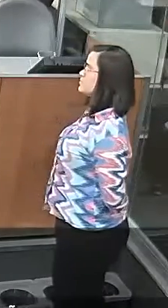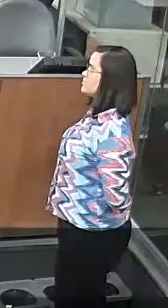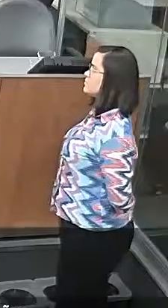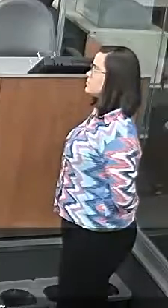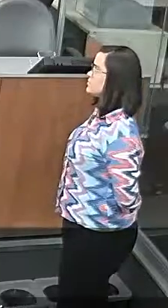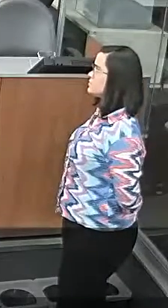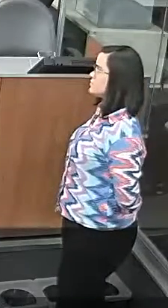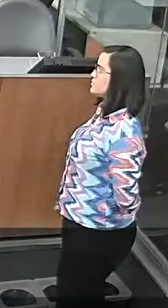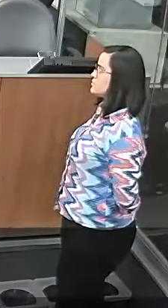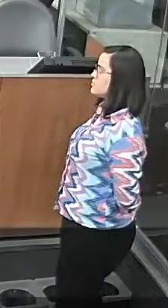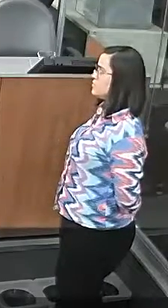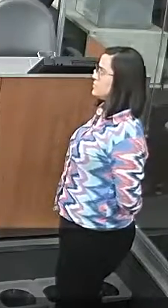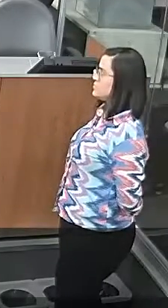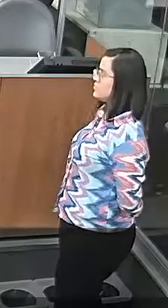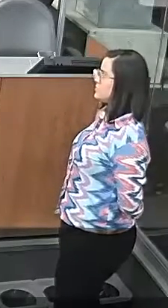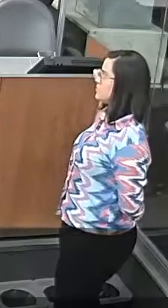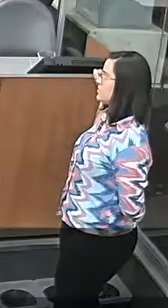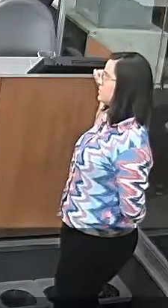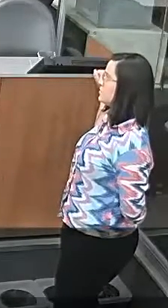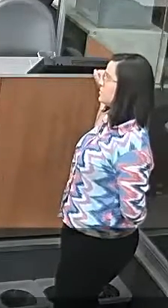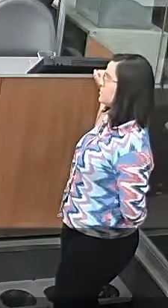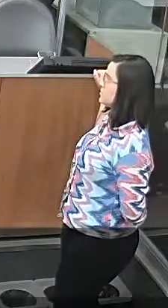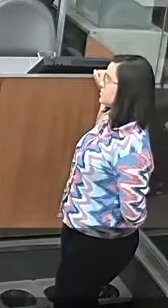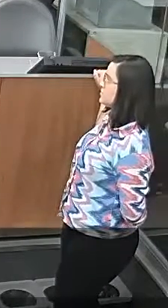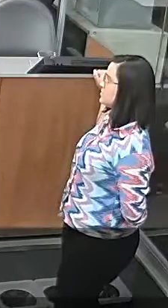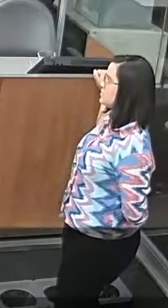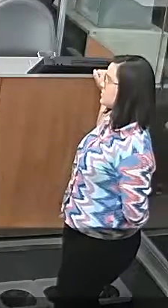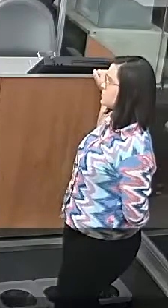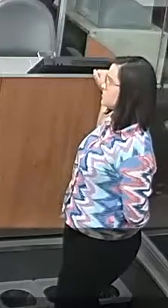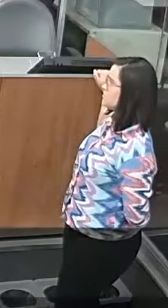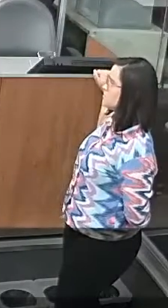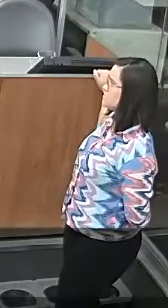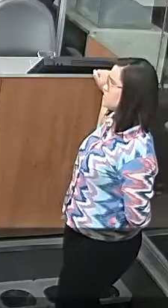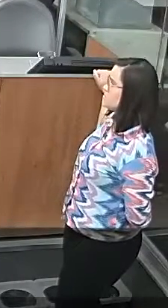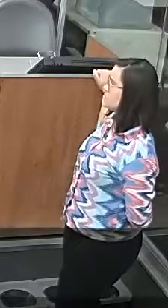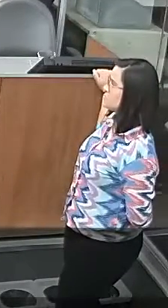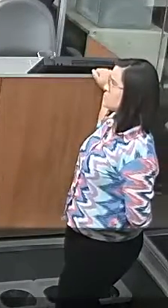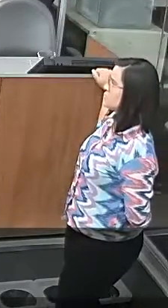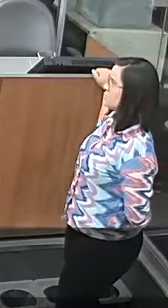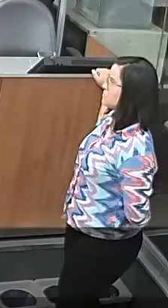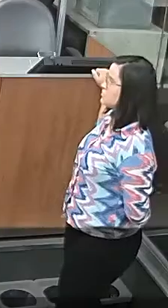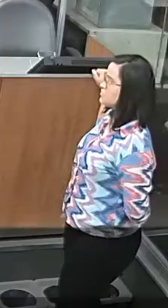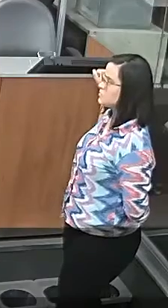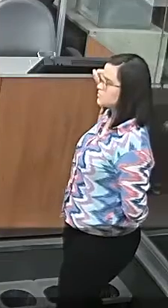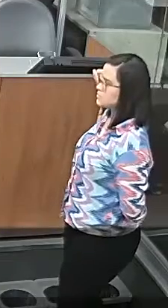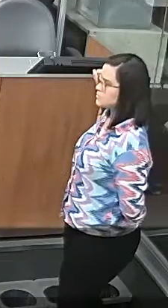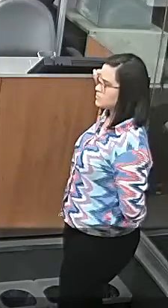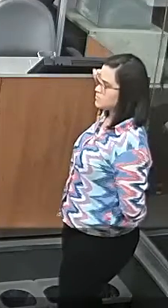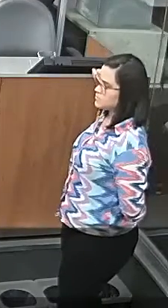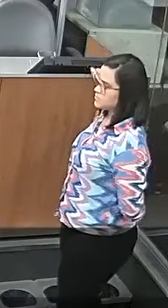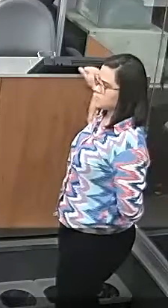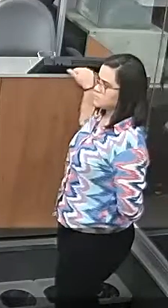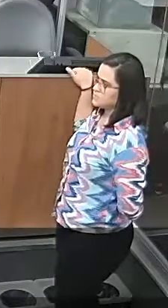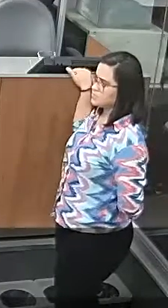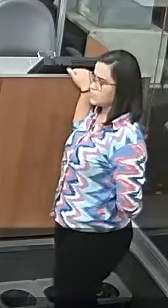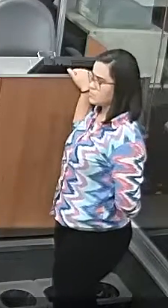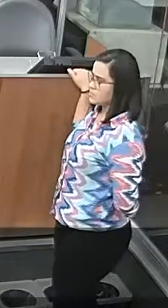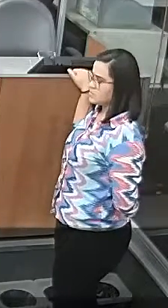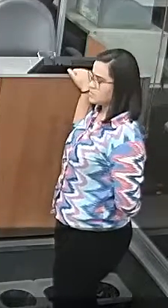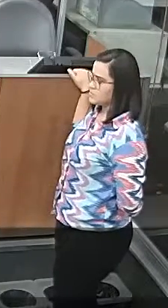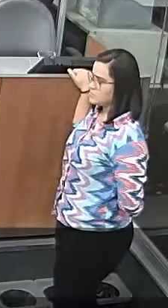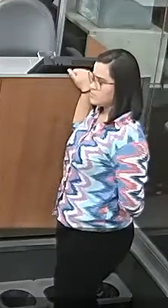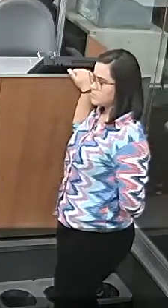Horizonte. Excelentíssimo senhor presidente da Comissão de Participação Popular, deputado que é subchefe, requer do assinante nos termos dos regimentos que seja encaminhado ao Ministério da Infraestrutura, à Câmara dos Deputados,